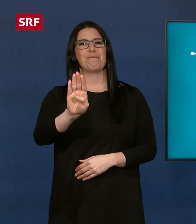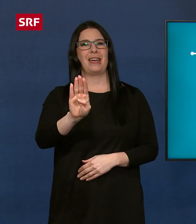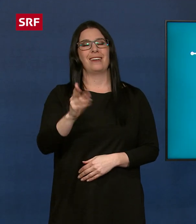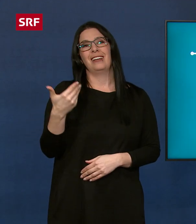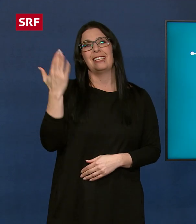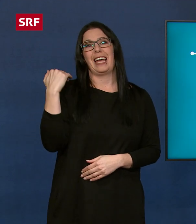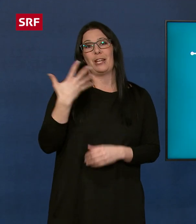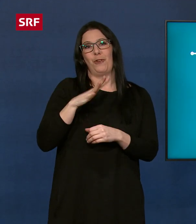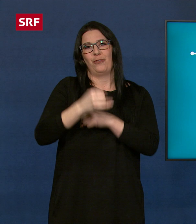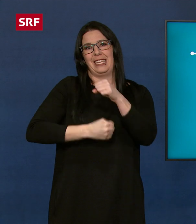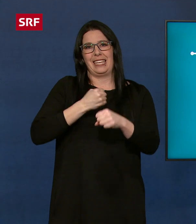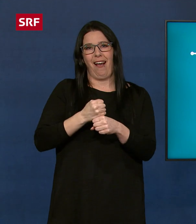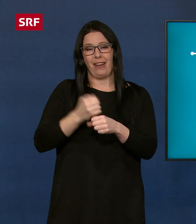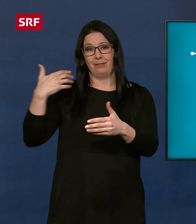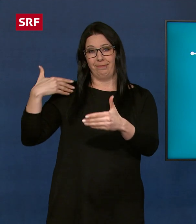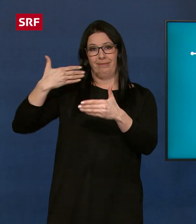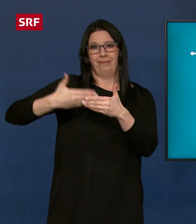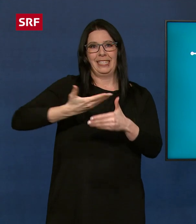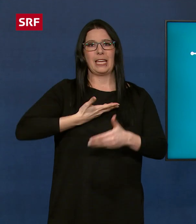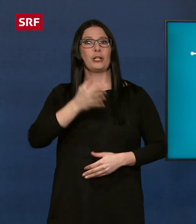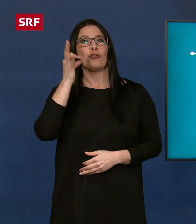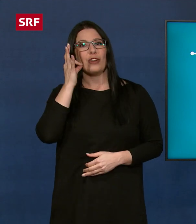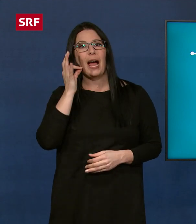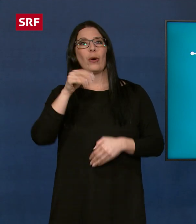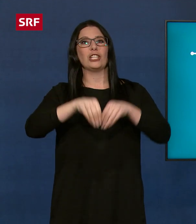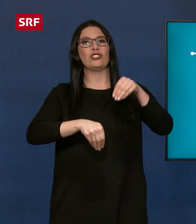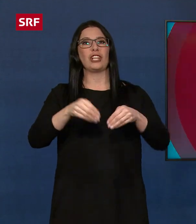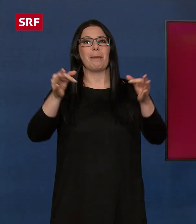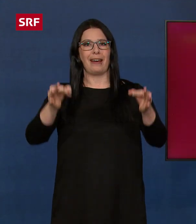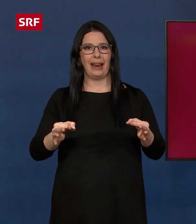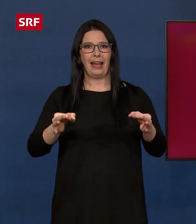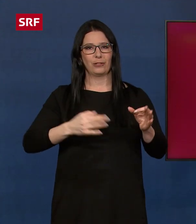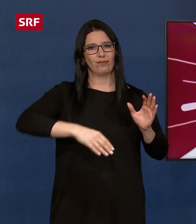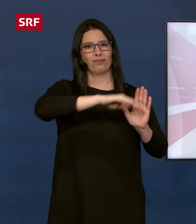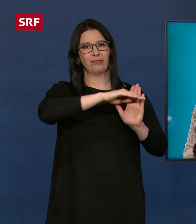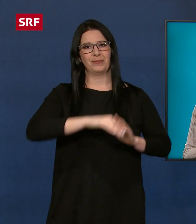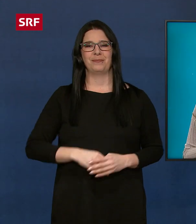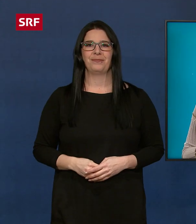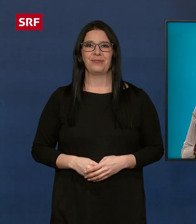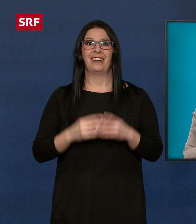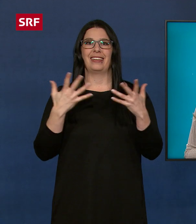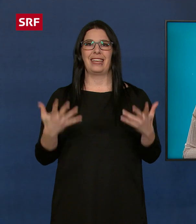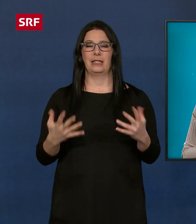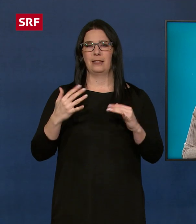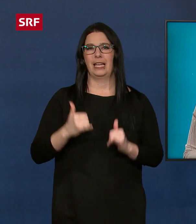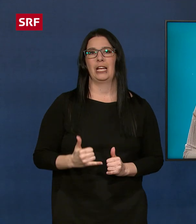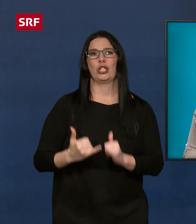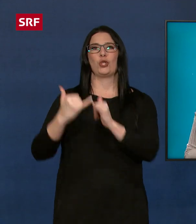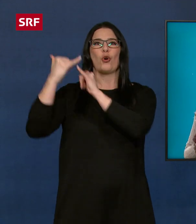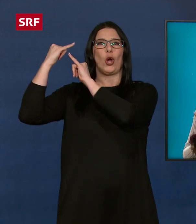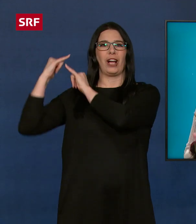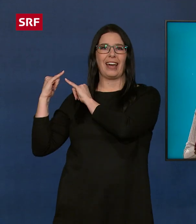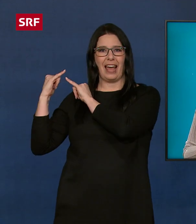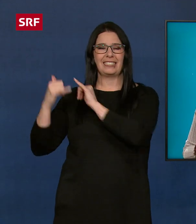Seit gut 50 Jahren gibt es das Frauenstimmrecht in der Schweiz. Jetzt reisen wir zurück in die Geschichte